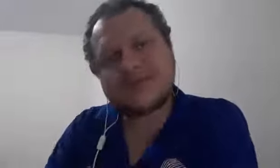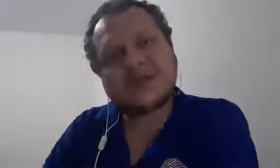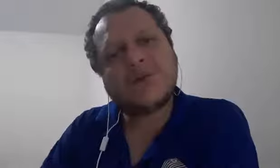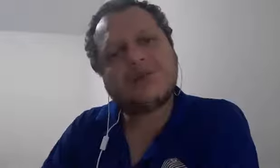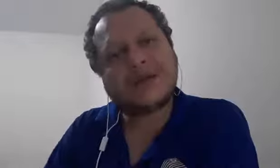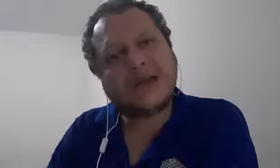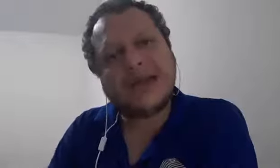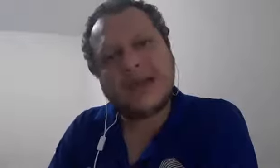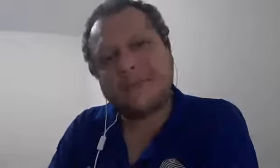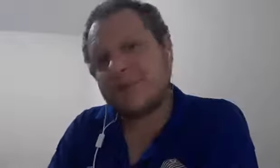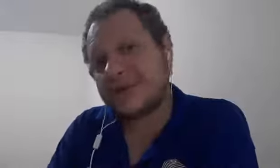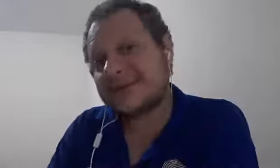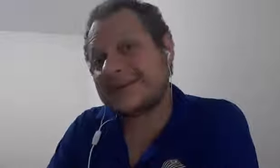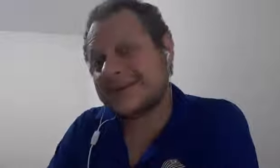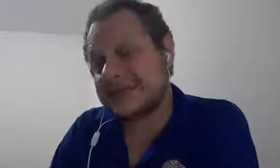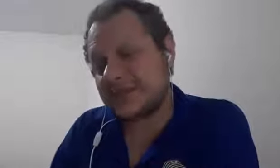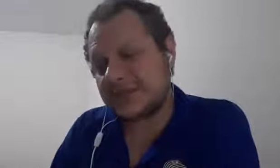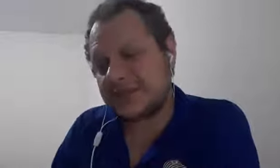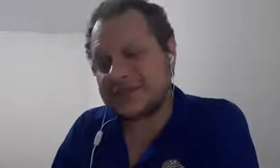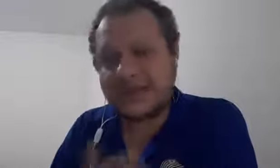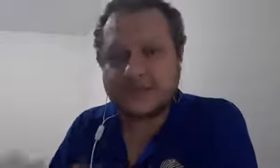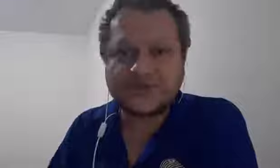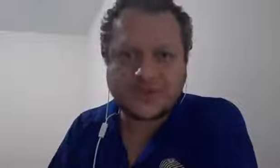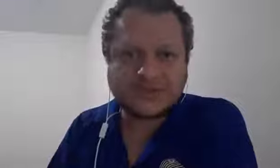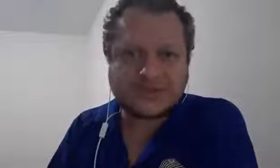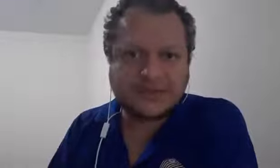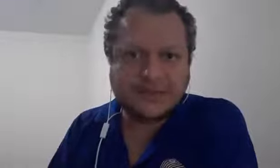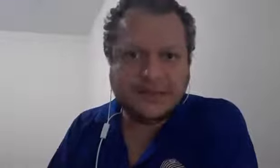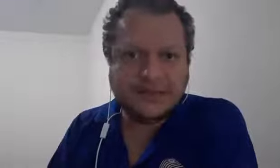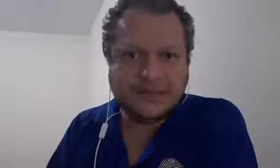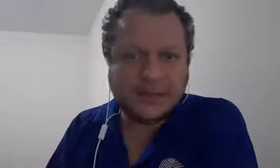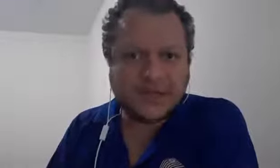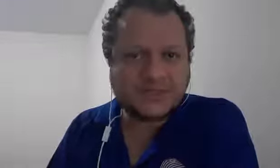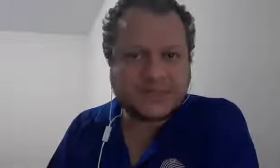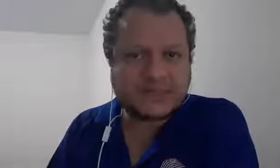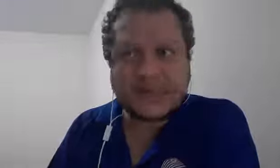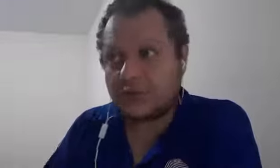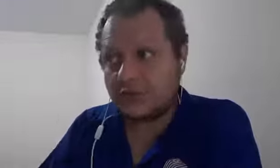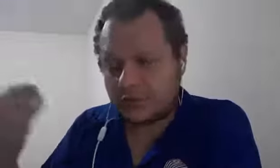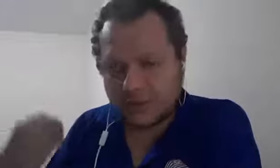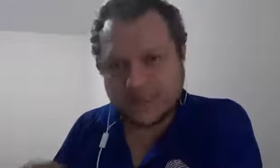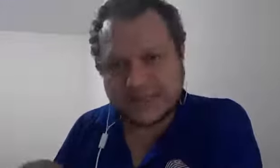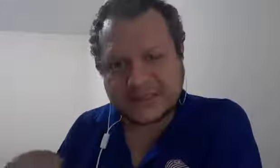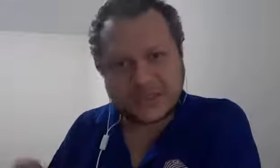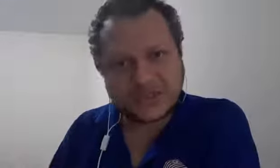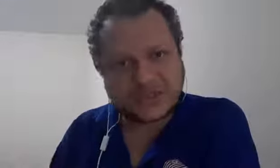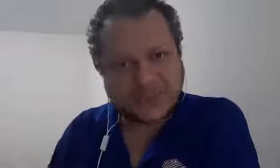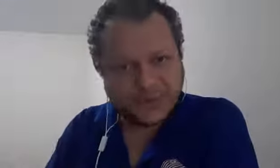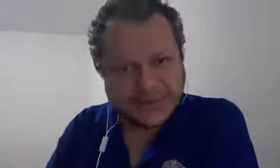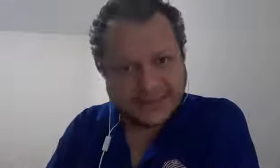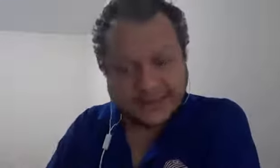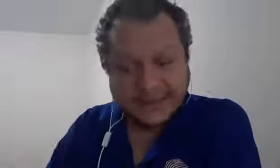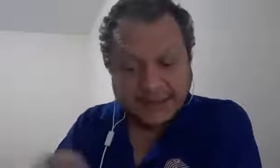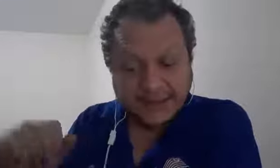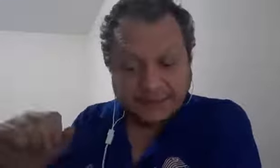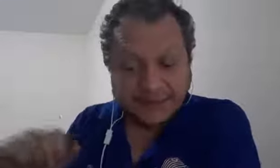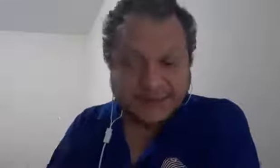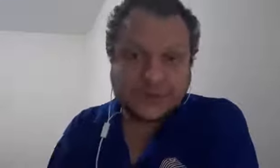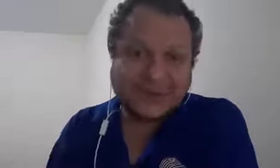social, porque é importante, e saindo só se realmente precisar, com todas as medidas de segurança, porque as